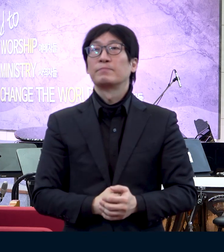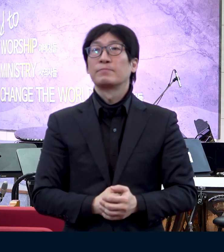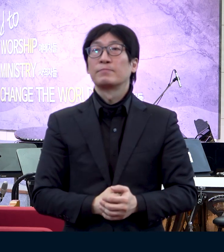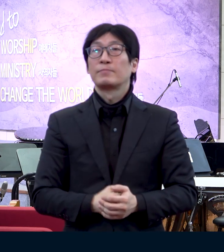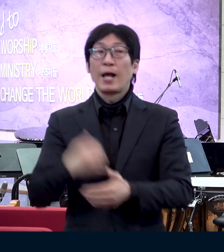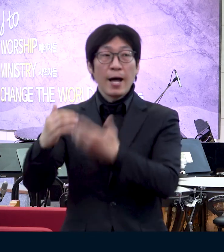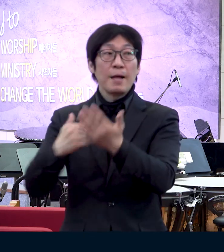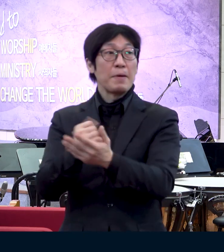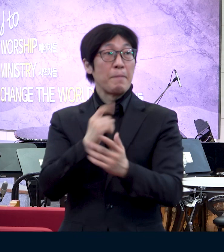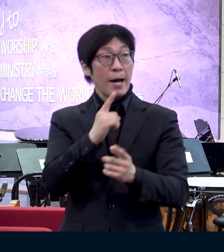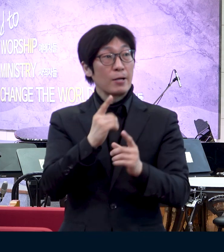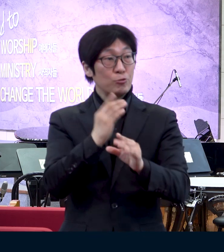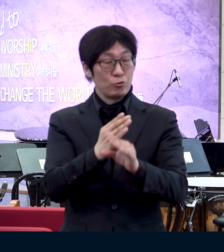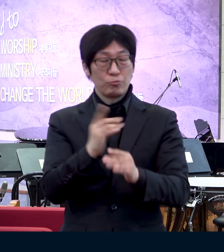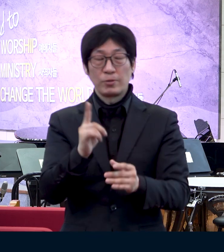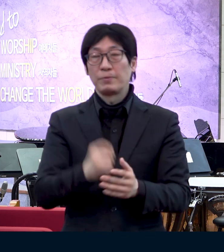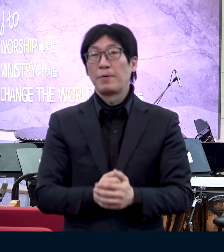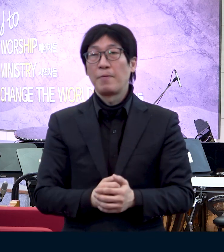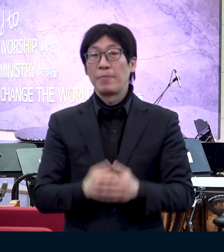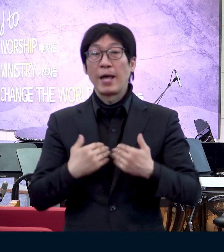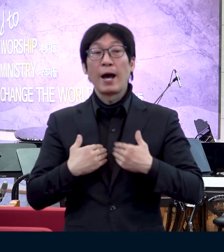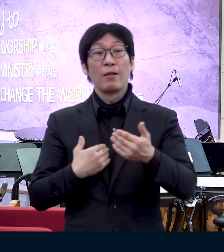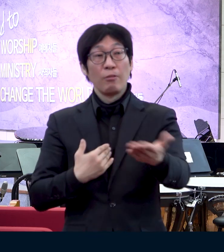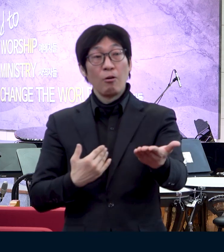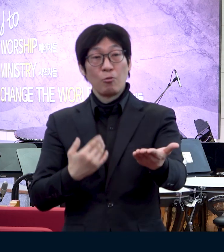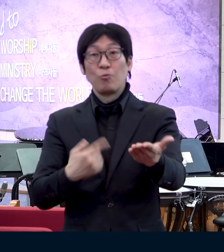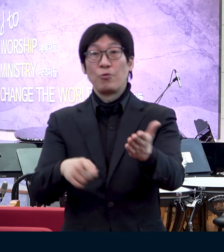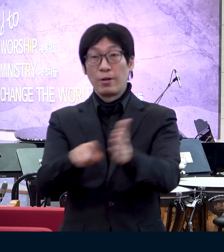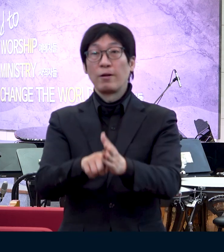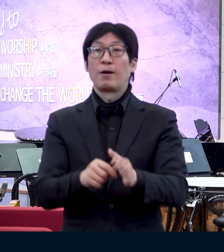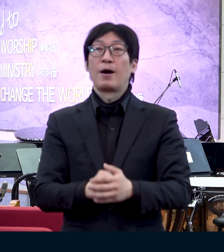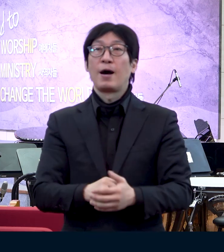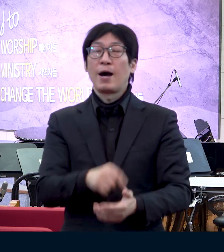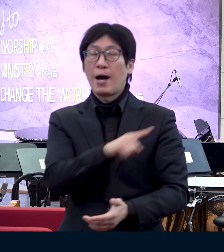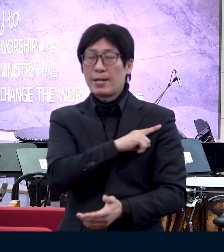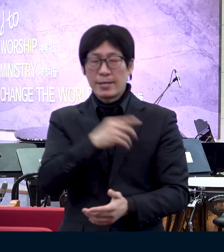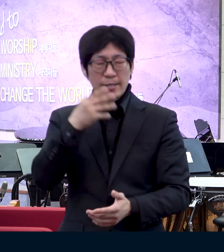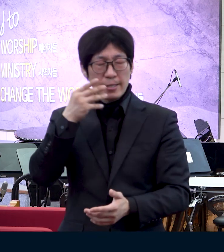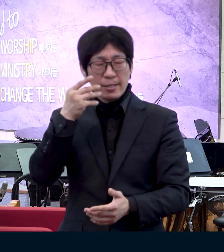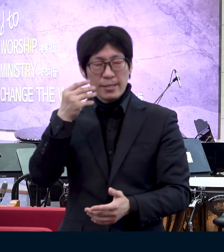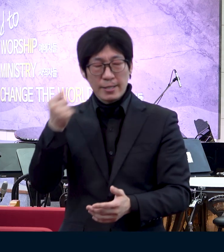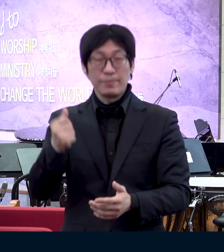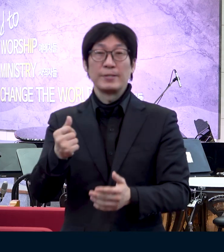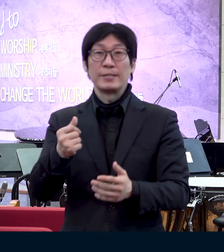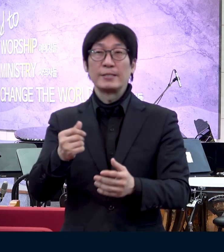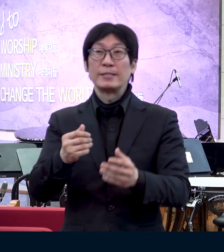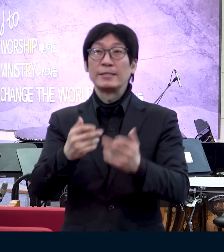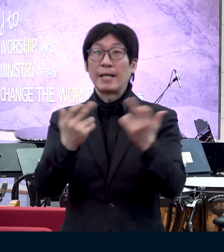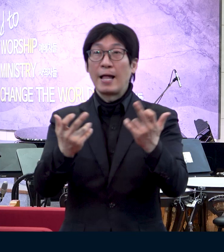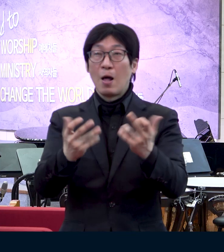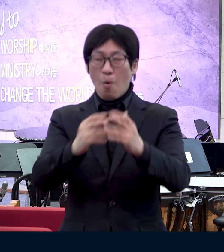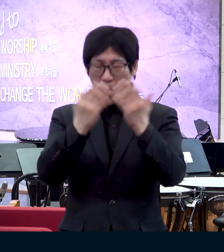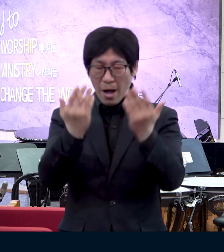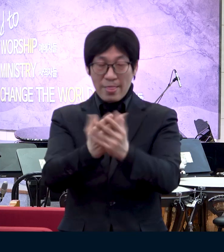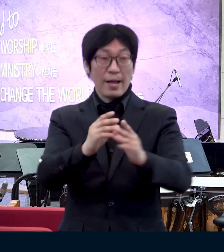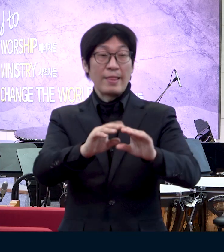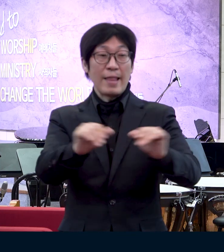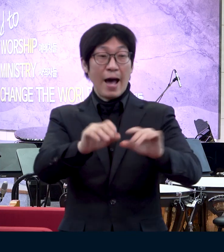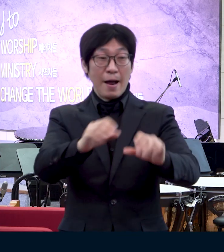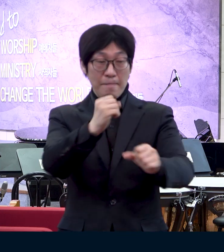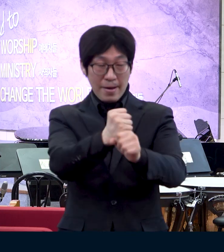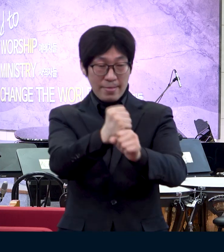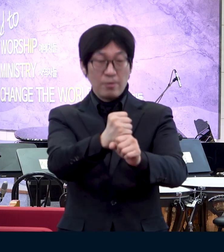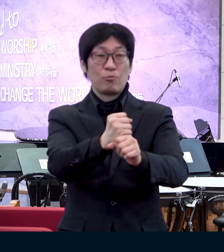하나님 말씀하셨습니다. 내가 너를 위하여 가장 기름진 산에 완벽한 땅을